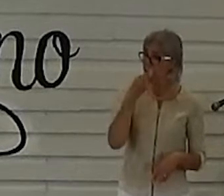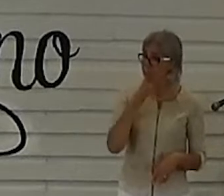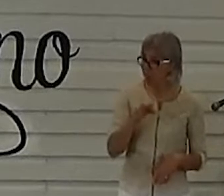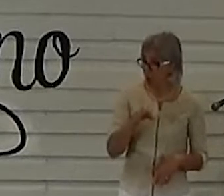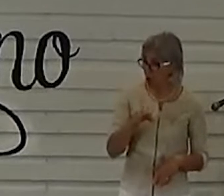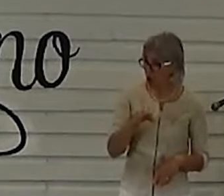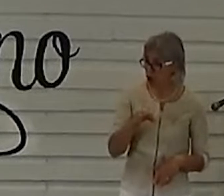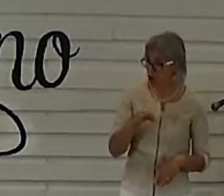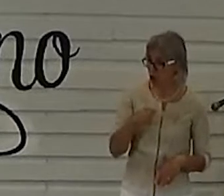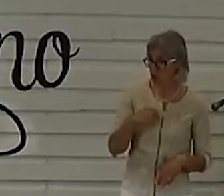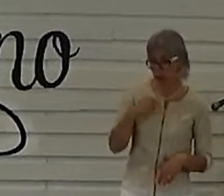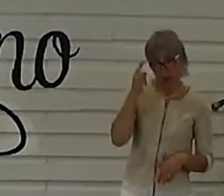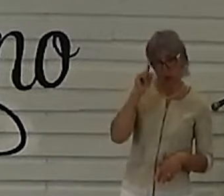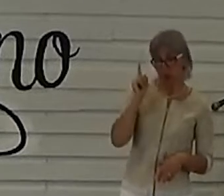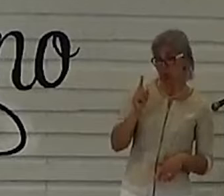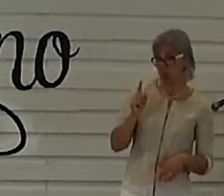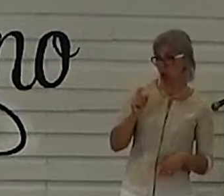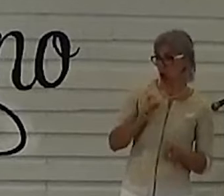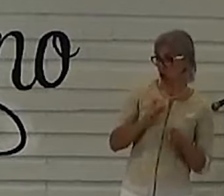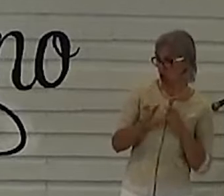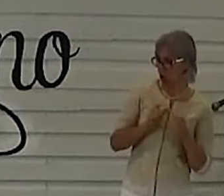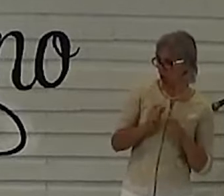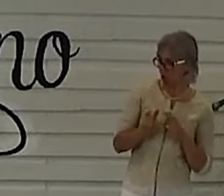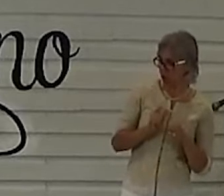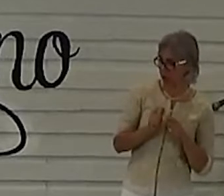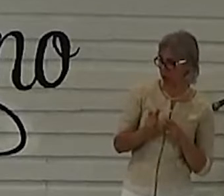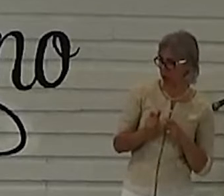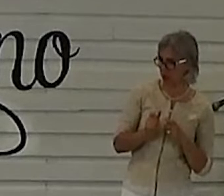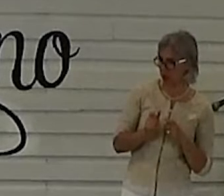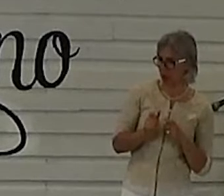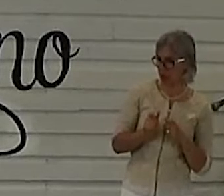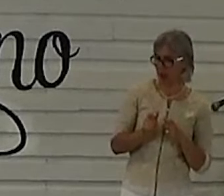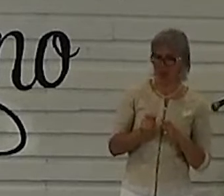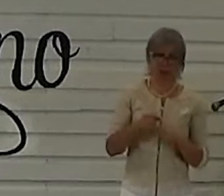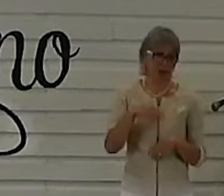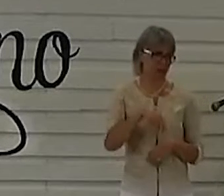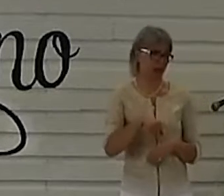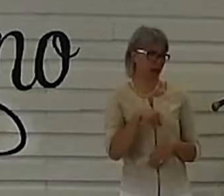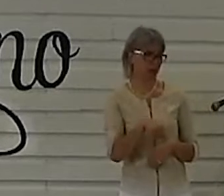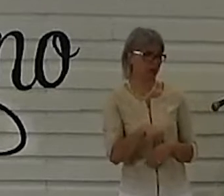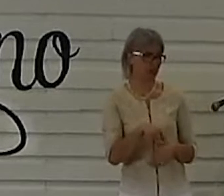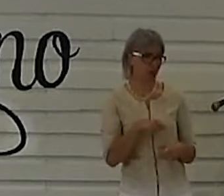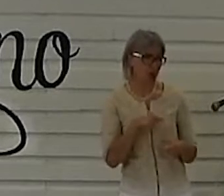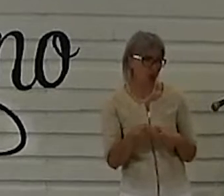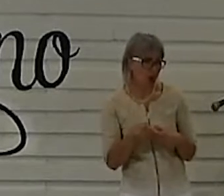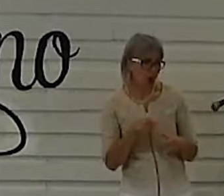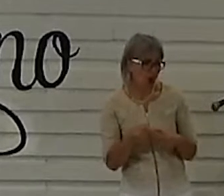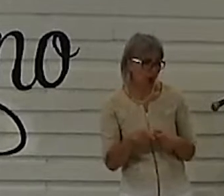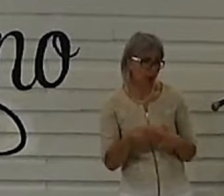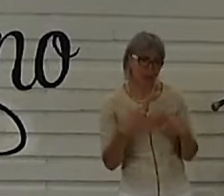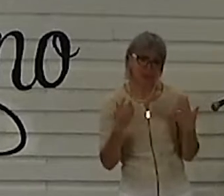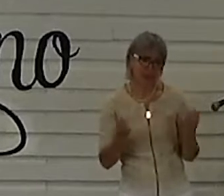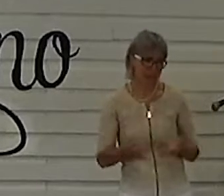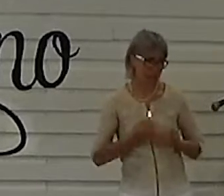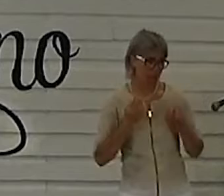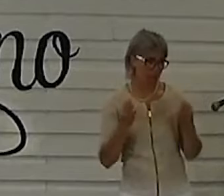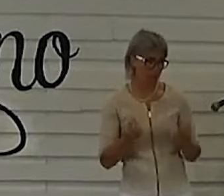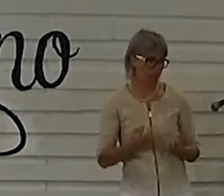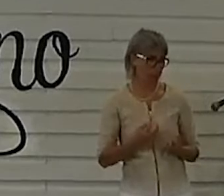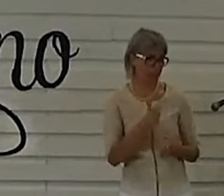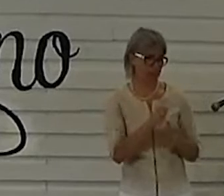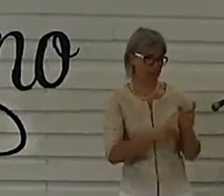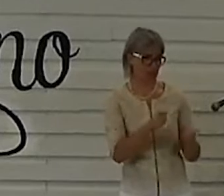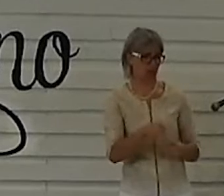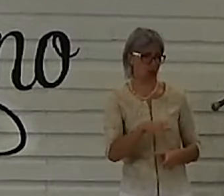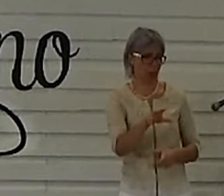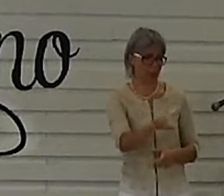collaboratrice, perché tu mi vai a prendere le persone a casa, me le porti in chiesa, le accompagni di qua, le accompagni di là, e quando c'è